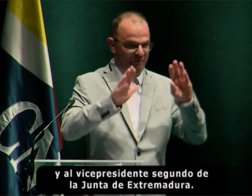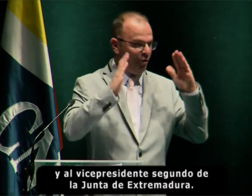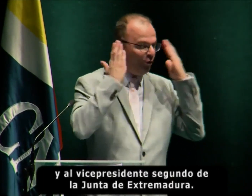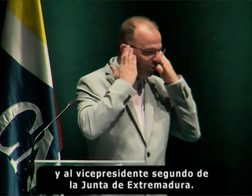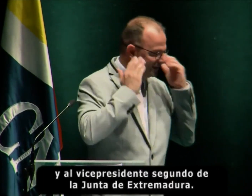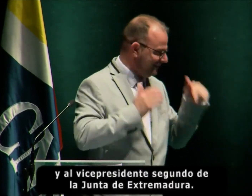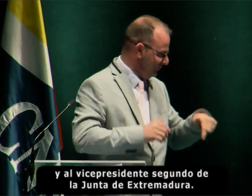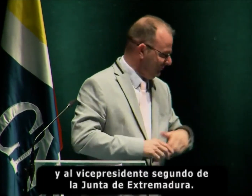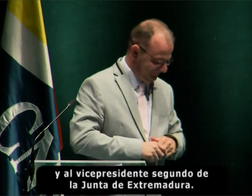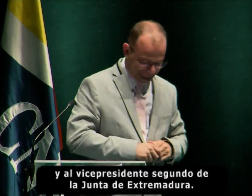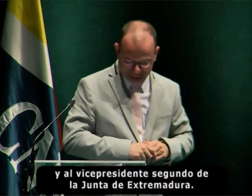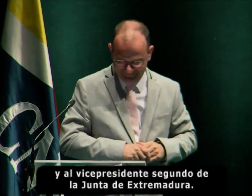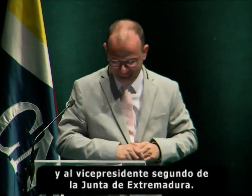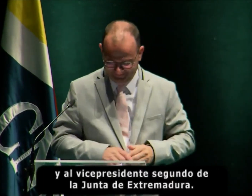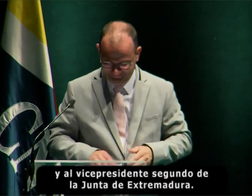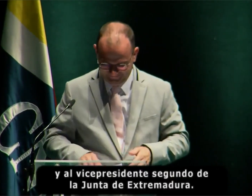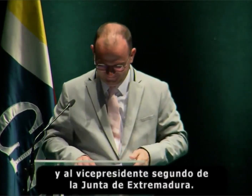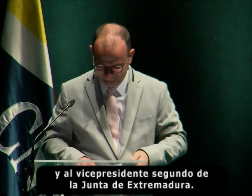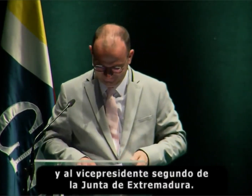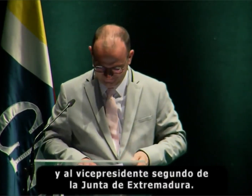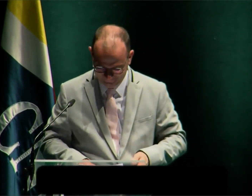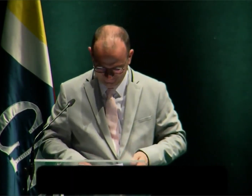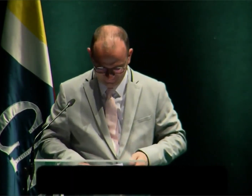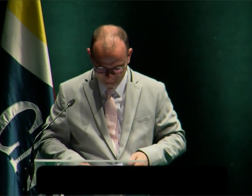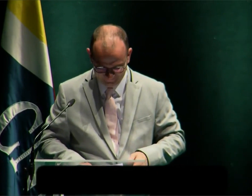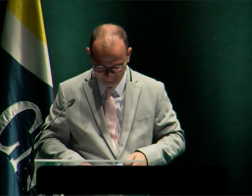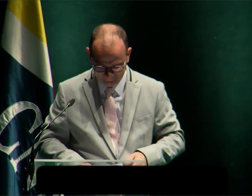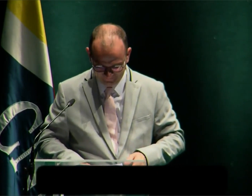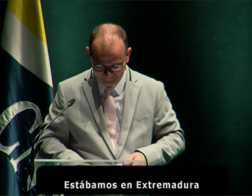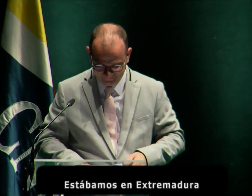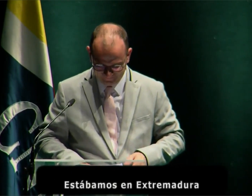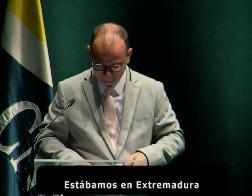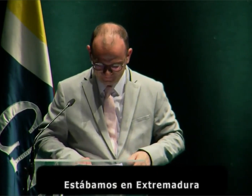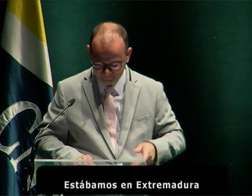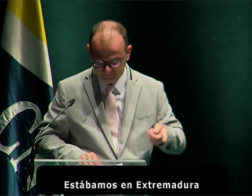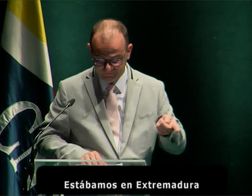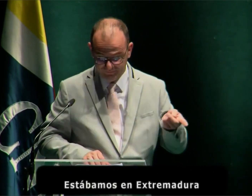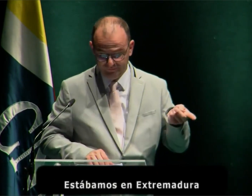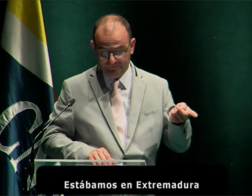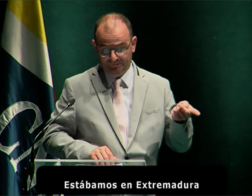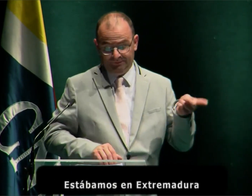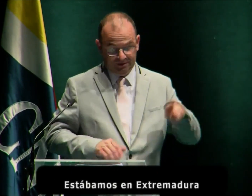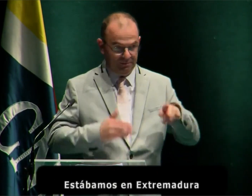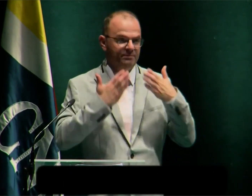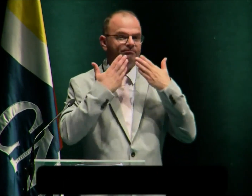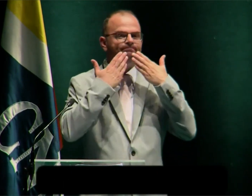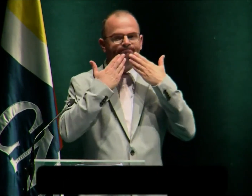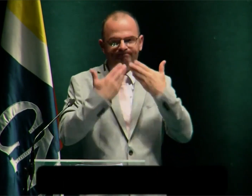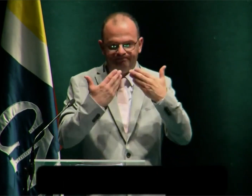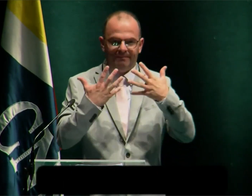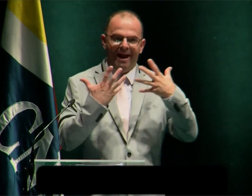Estamos en Extremadura y es la tierra que va a asumir y que asume este 8º Congreso.